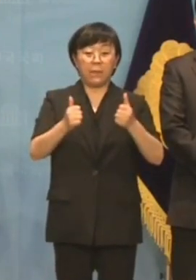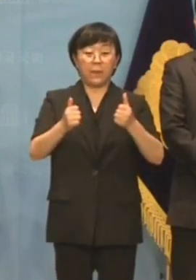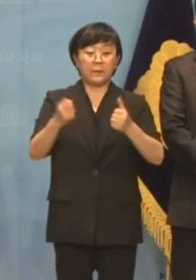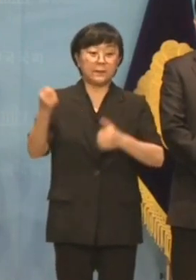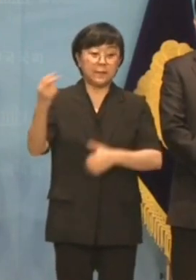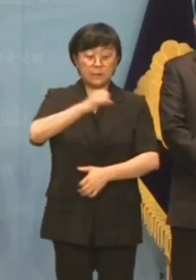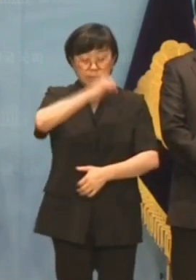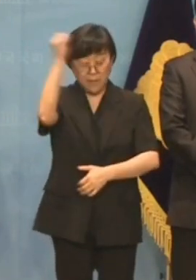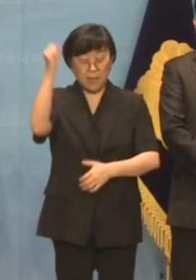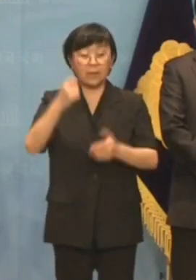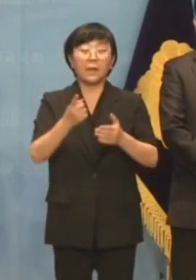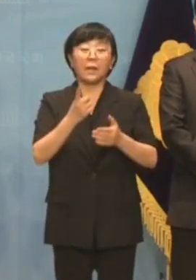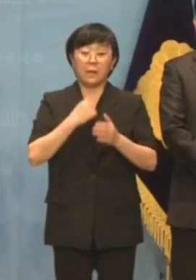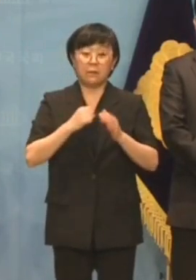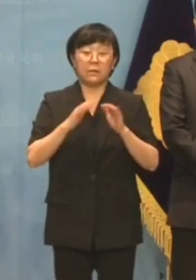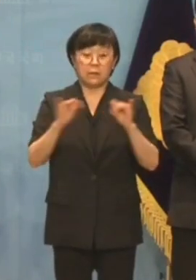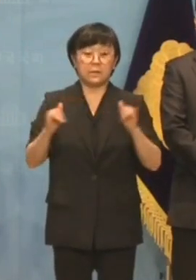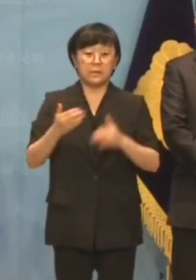재선 국회의원인데